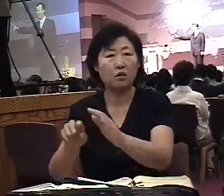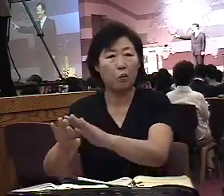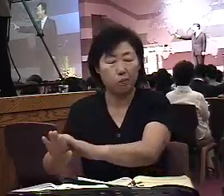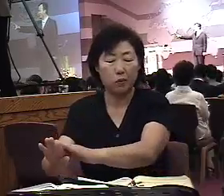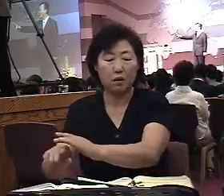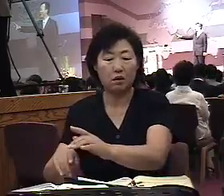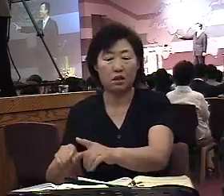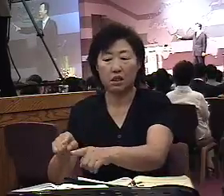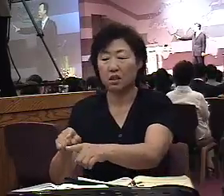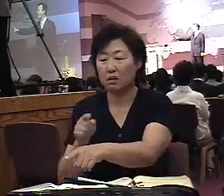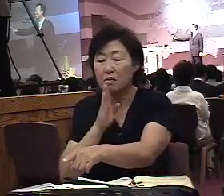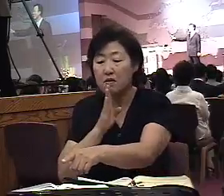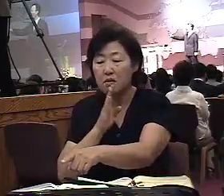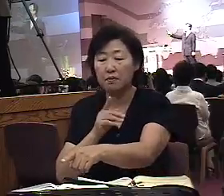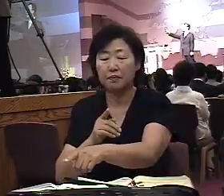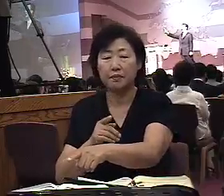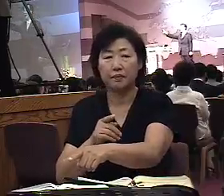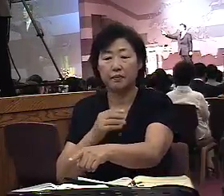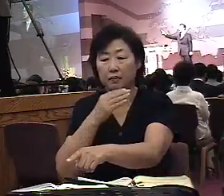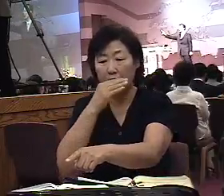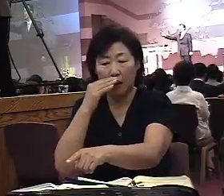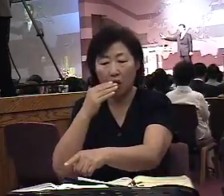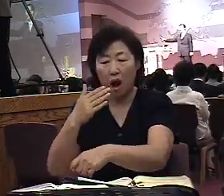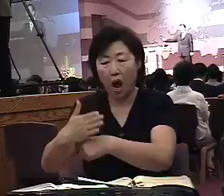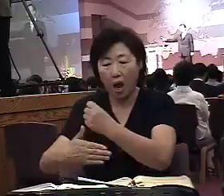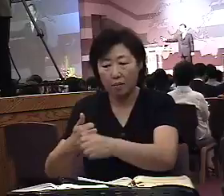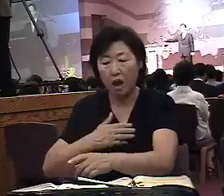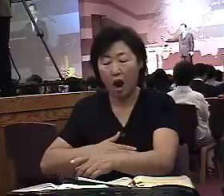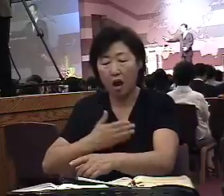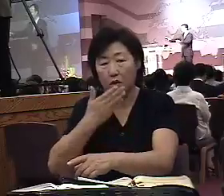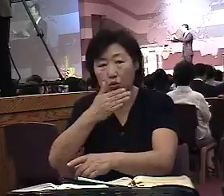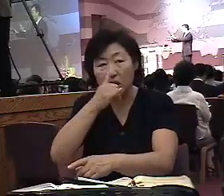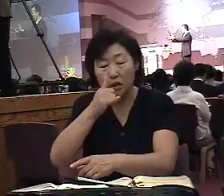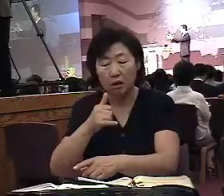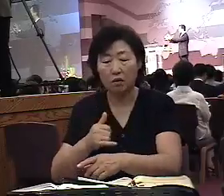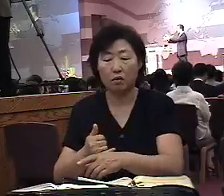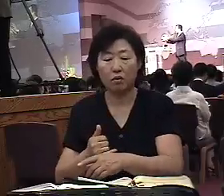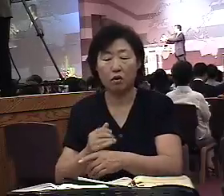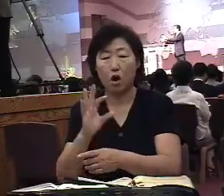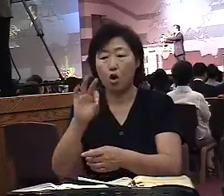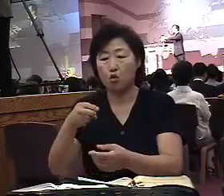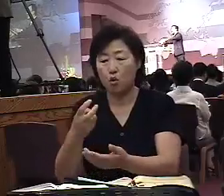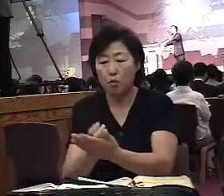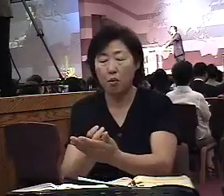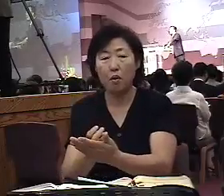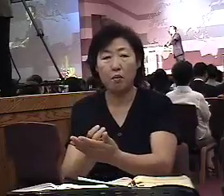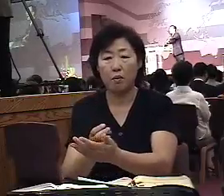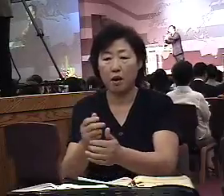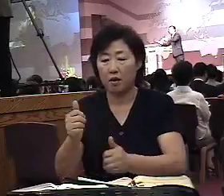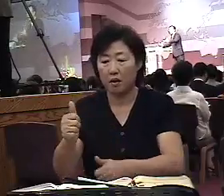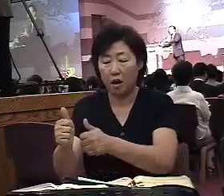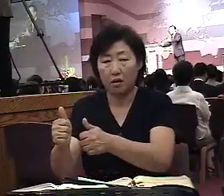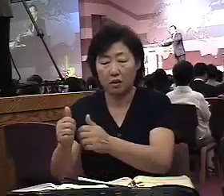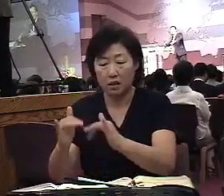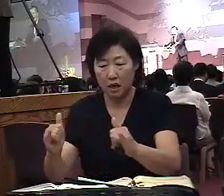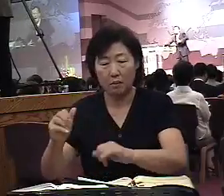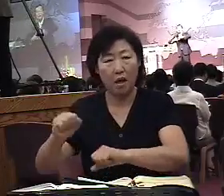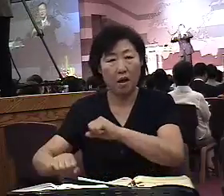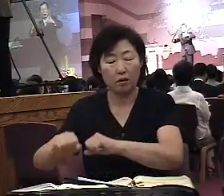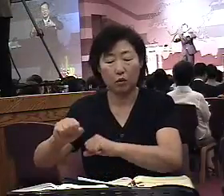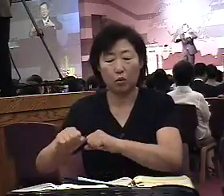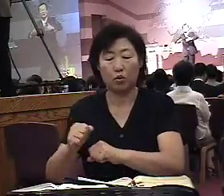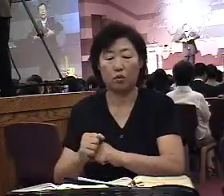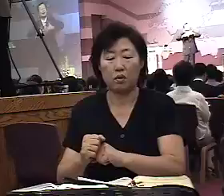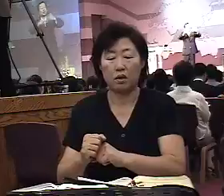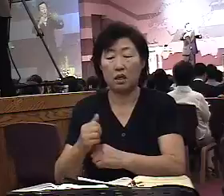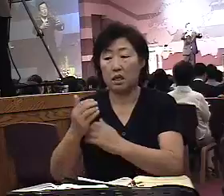놓고 이것이 바로 우리가 하나님을 알 수 있는 길이다라고 율법을 따르는 사람의 행동,